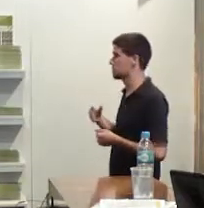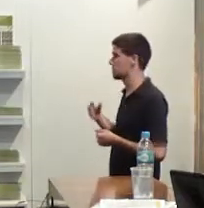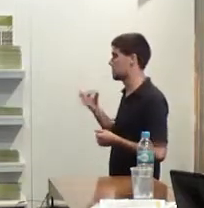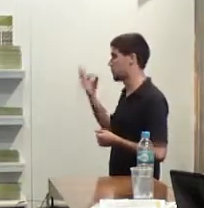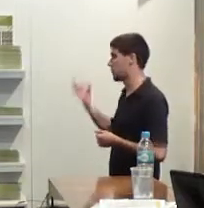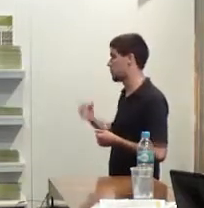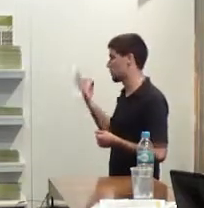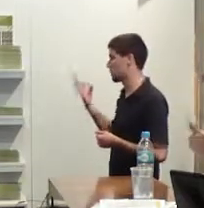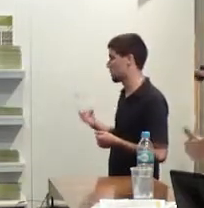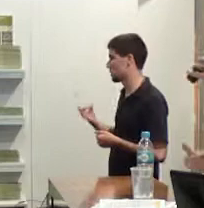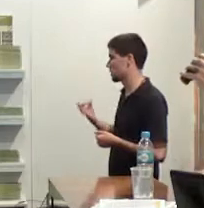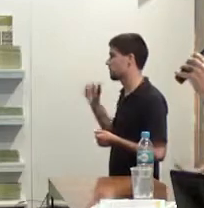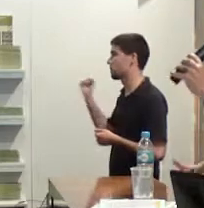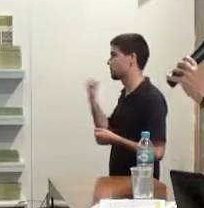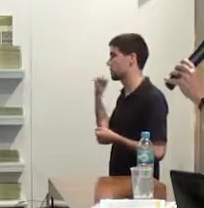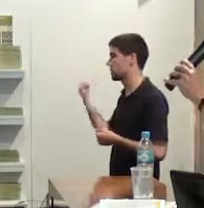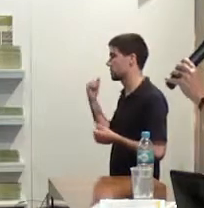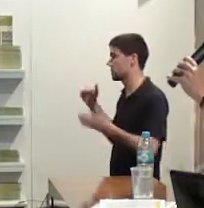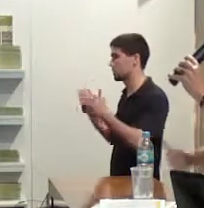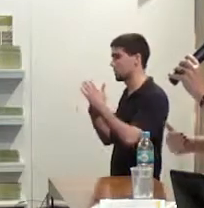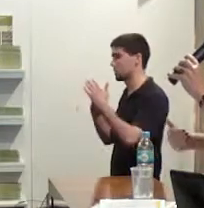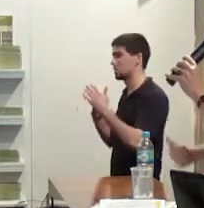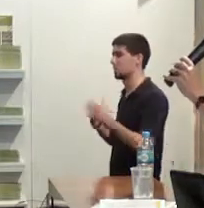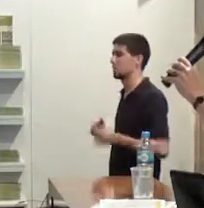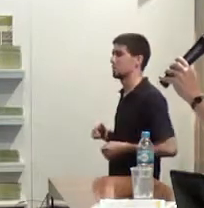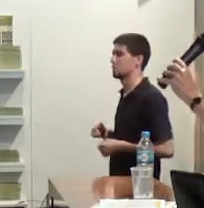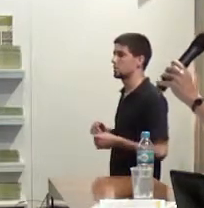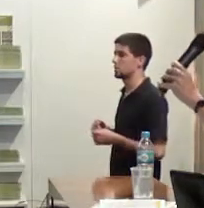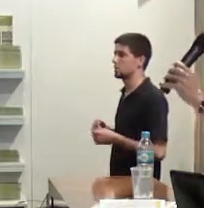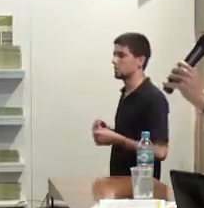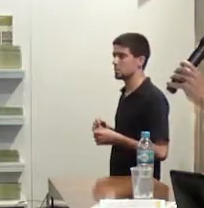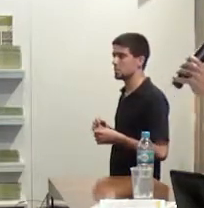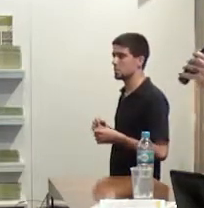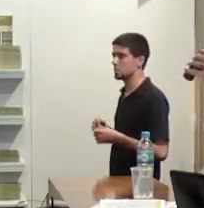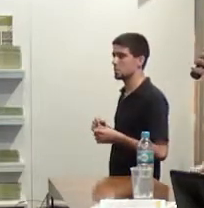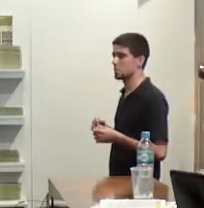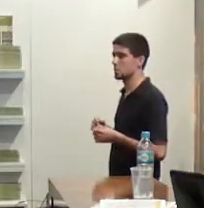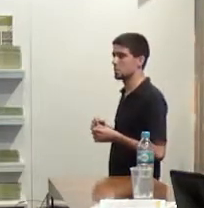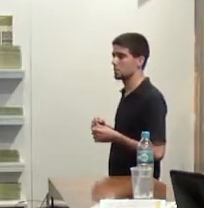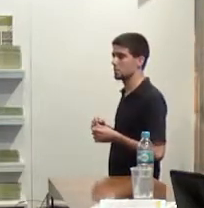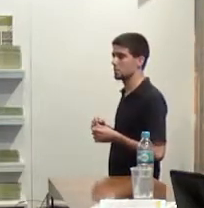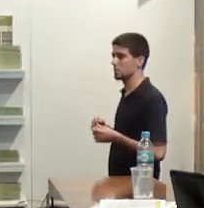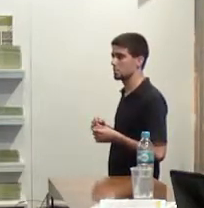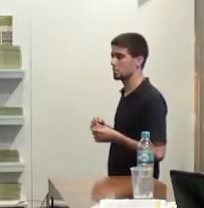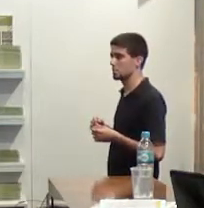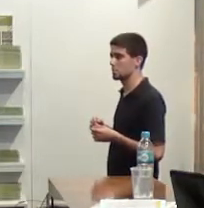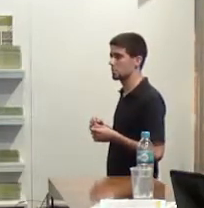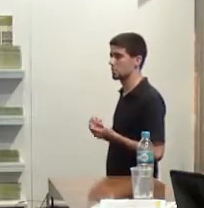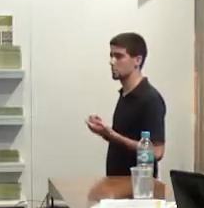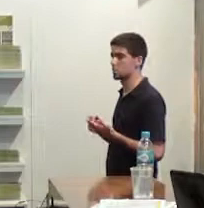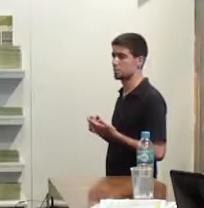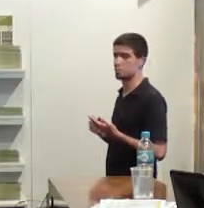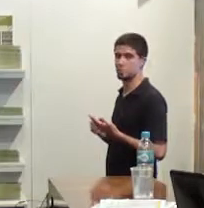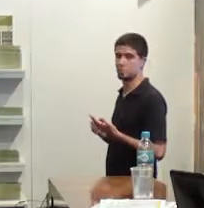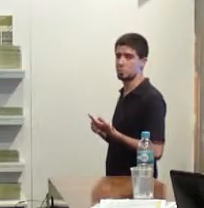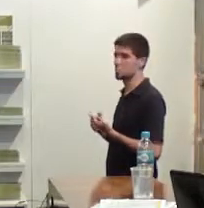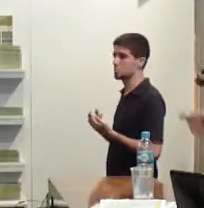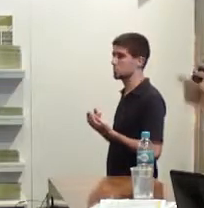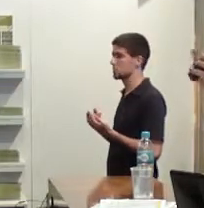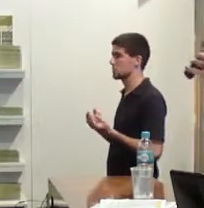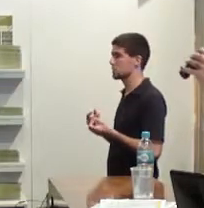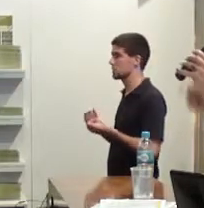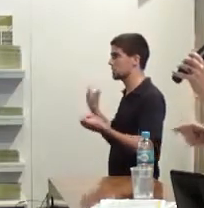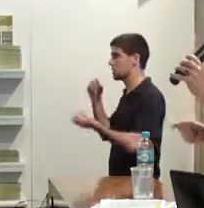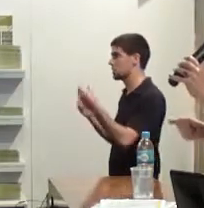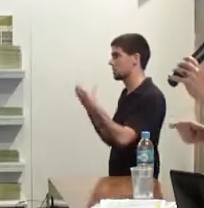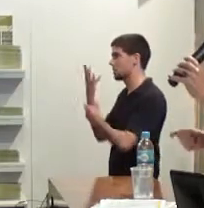nosotros votamos la ley de traspaso del subte en diciembre del año pasado, se dotó y se creó un